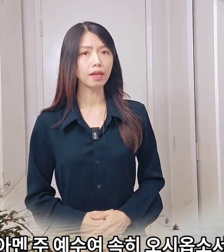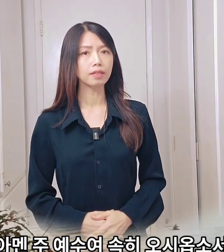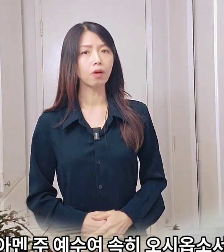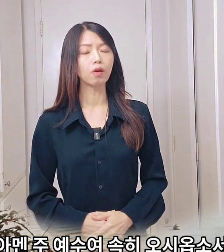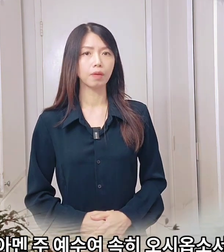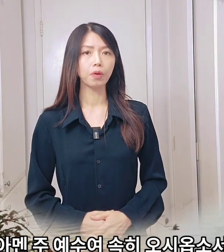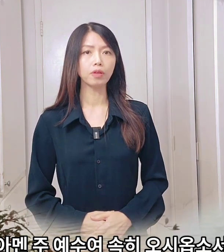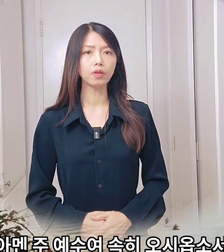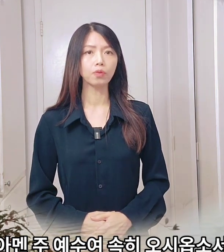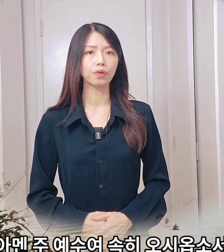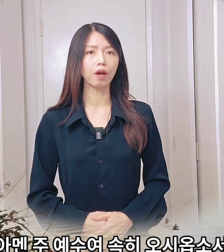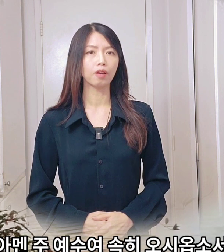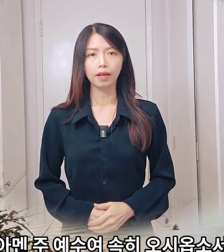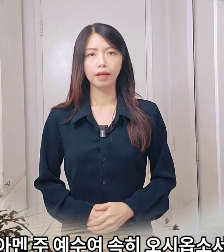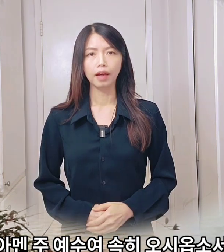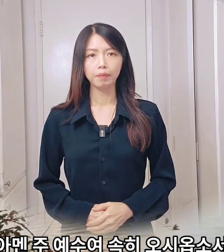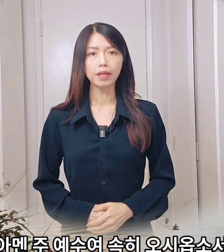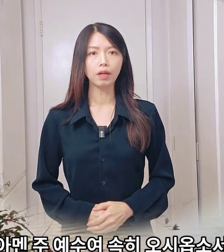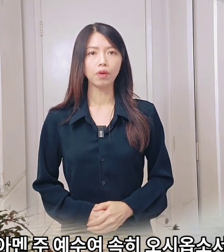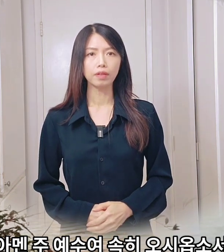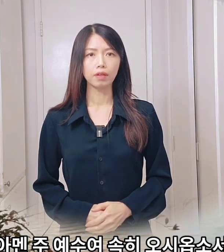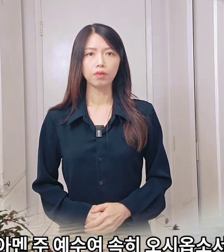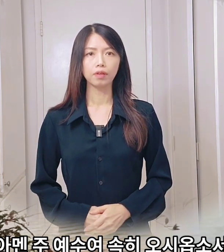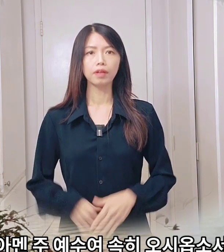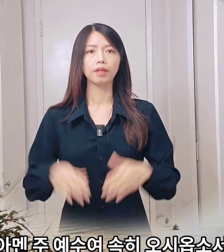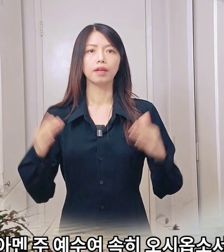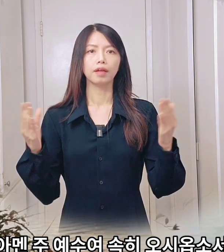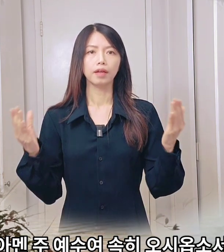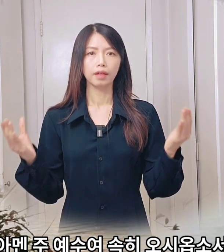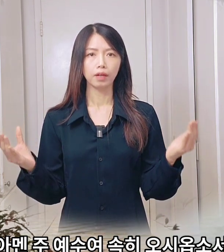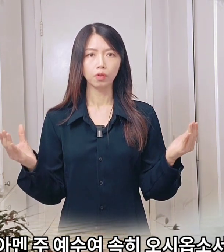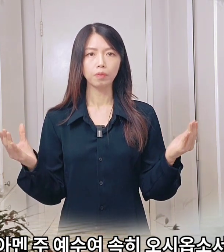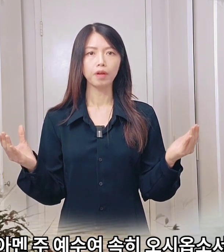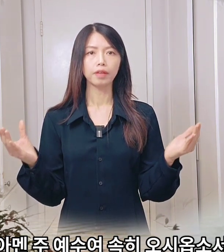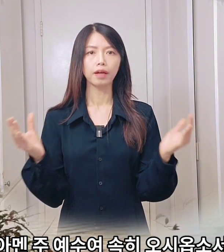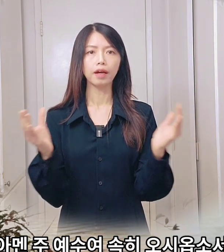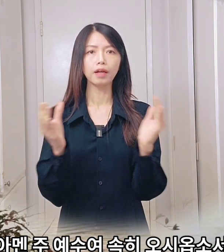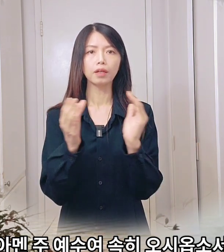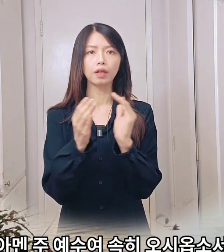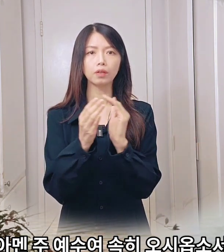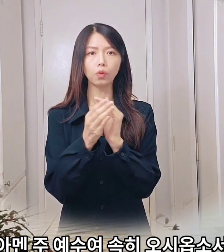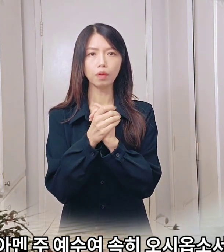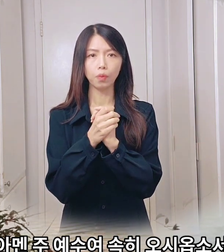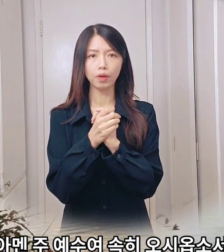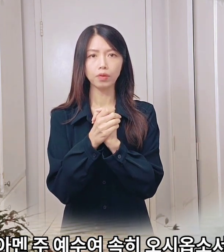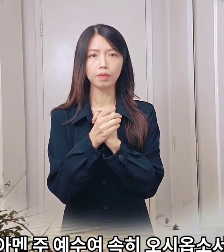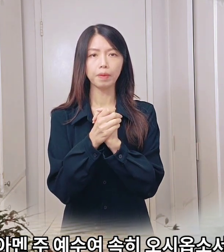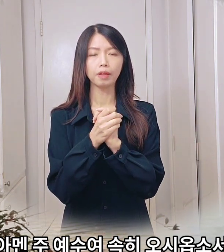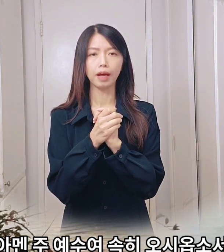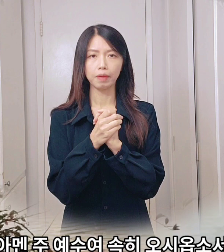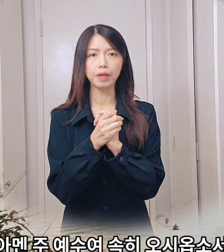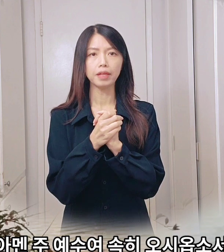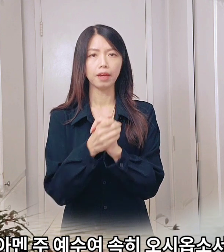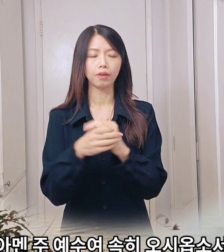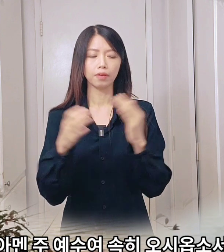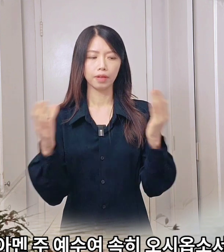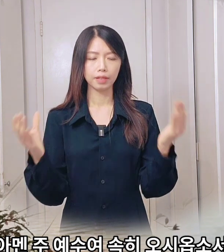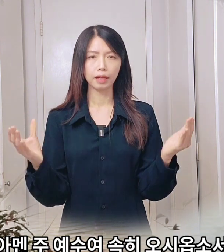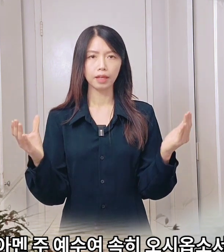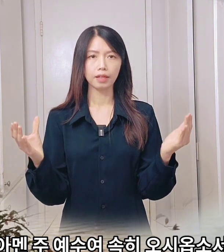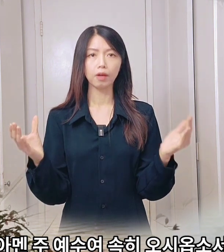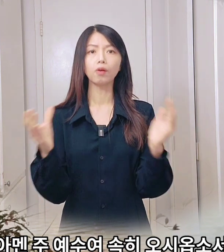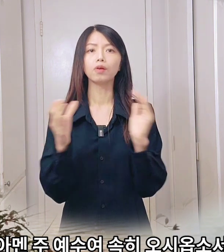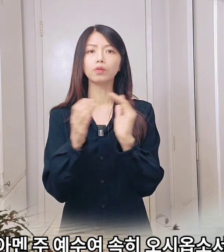시선을 향해서 이렇게 표현을 해줬고요. 아멘이라고 하는 데 수어는 양손을 벌렸다가 손을 모아주시면 아멘이에요.